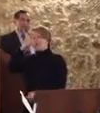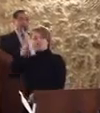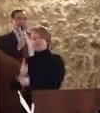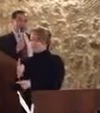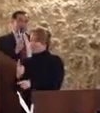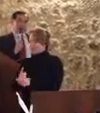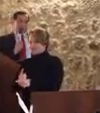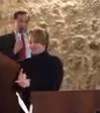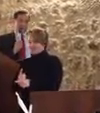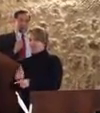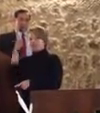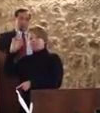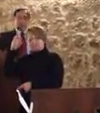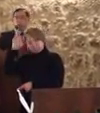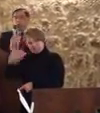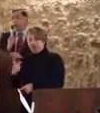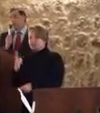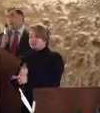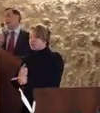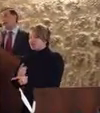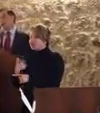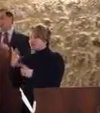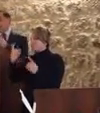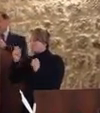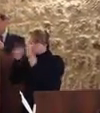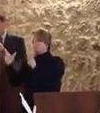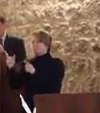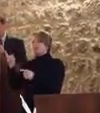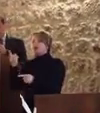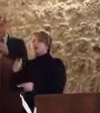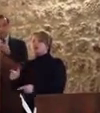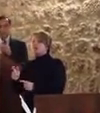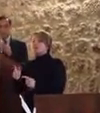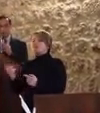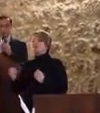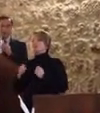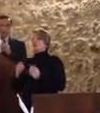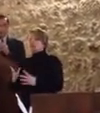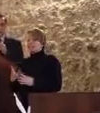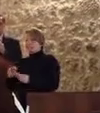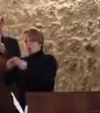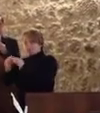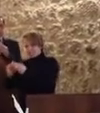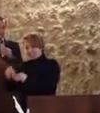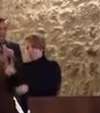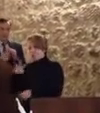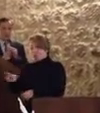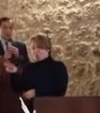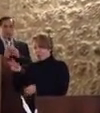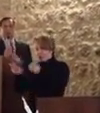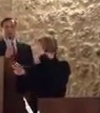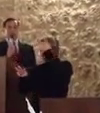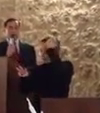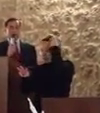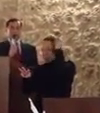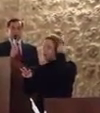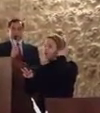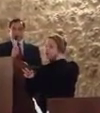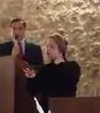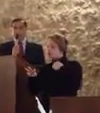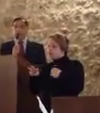prendere atto, e lo sa, che quello che dà il volontariato al sistema welfare di assistenza in senso generale di